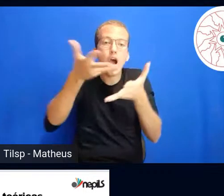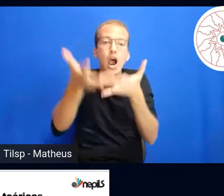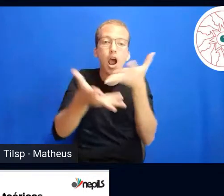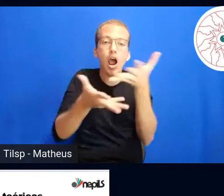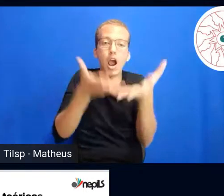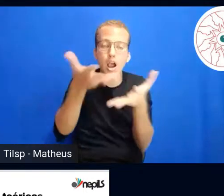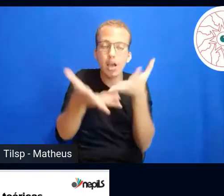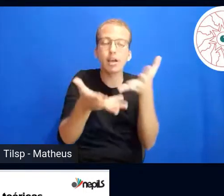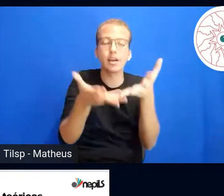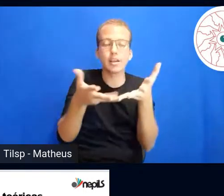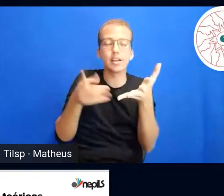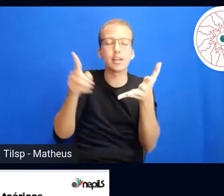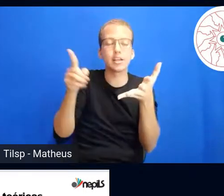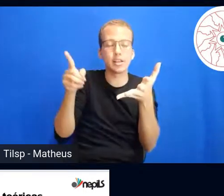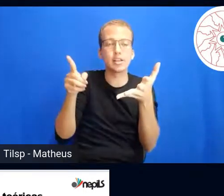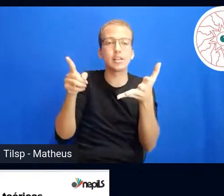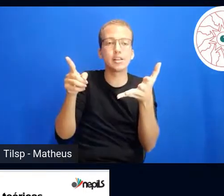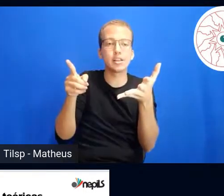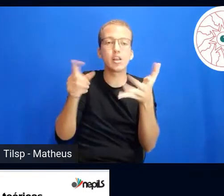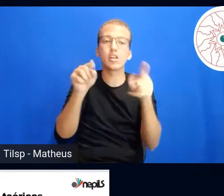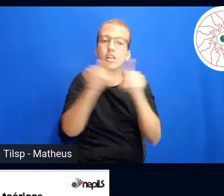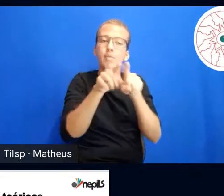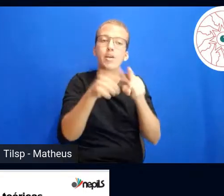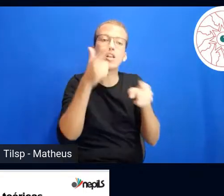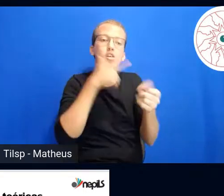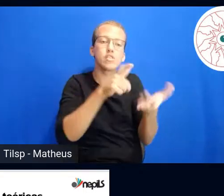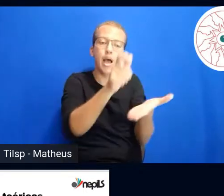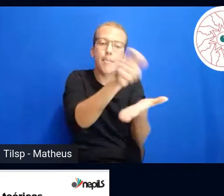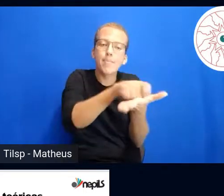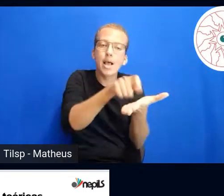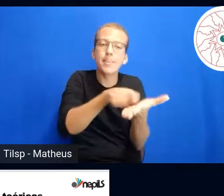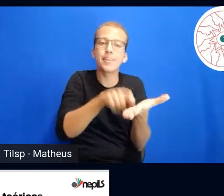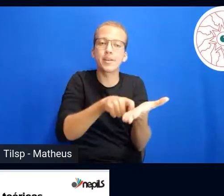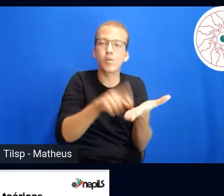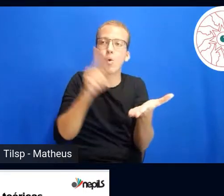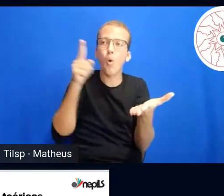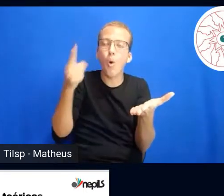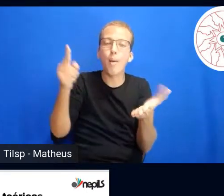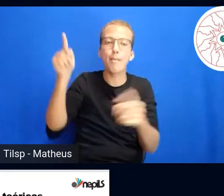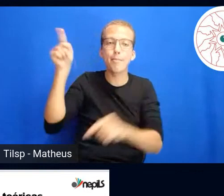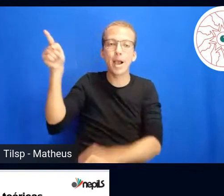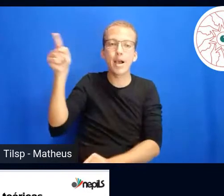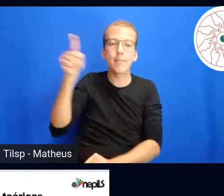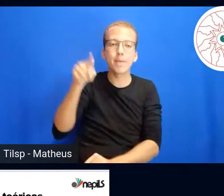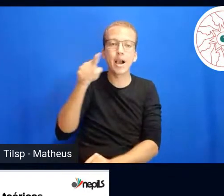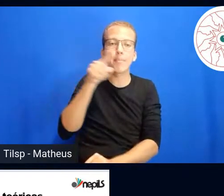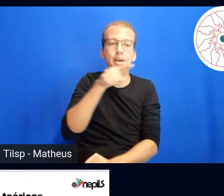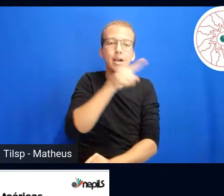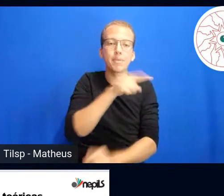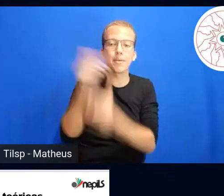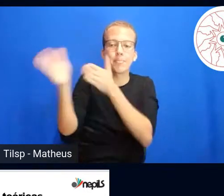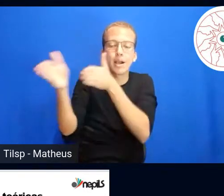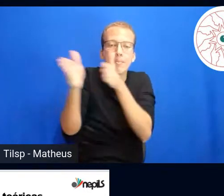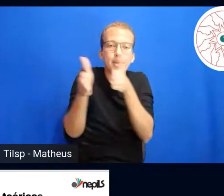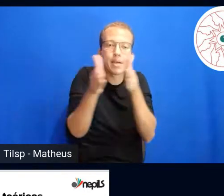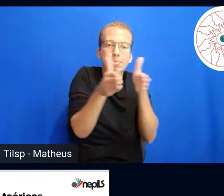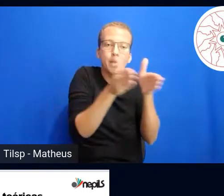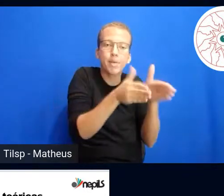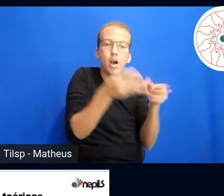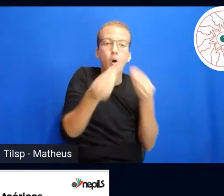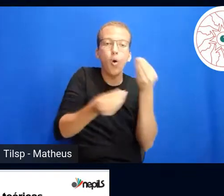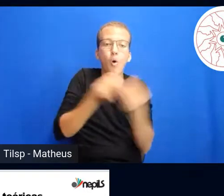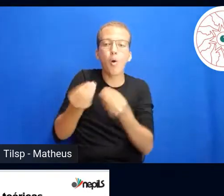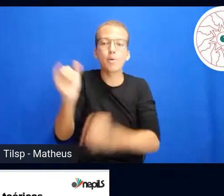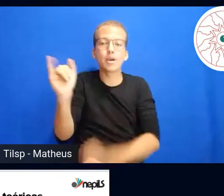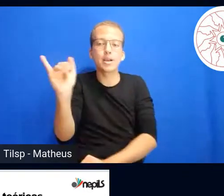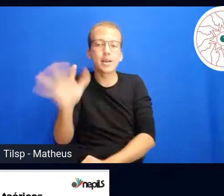depois pra modalidade escrita, como se dá esse percurso? Essa correlação é eh é linear? Não é corresponde realmente ao